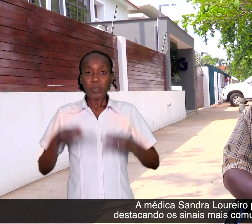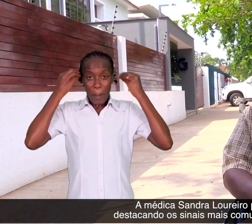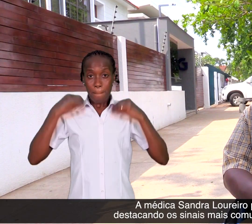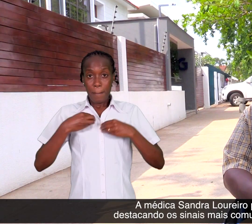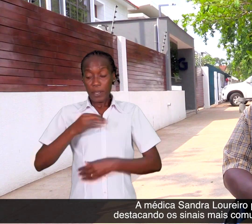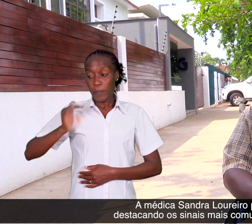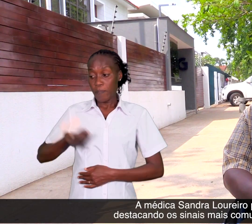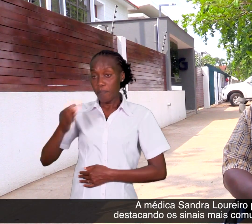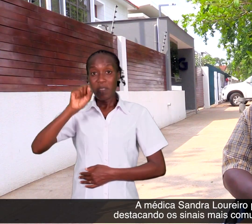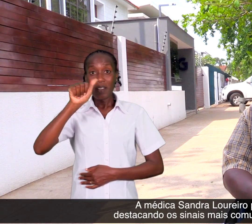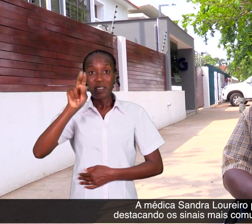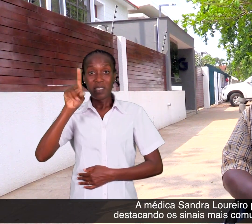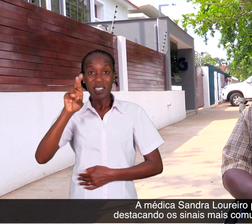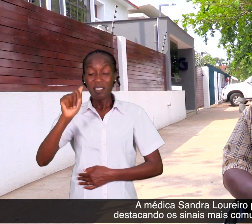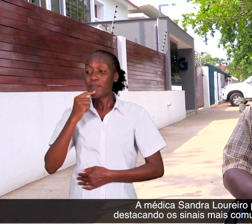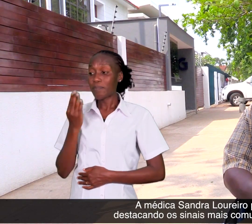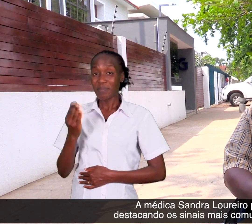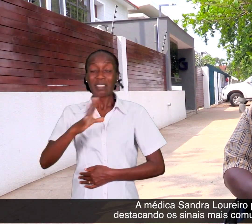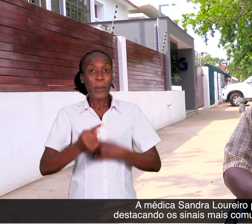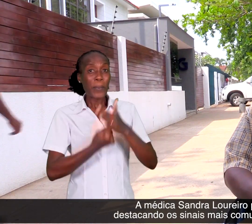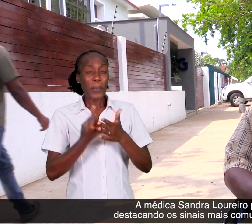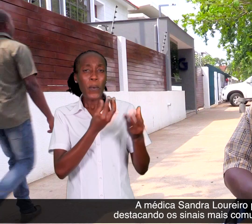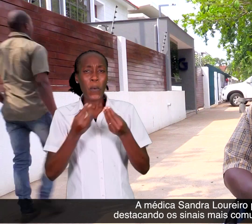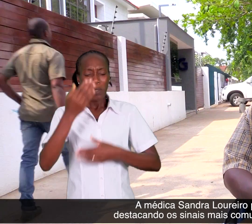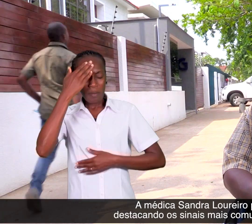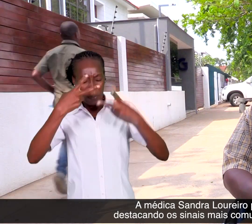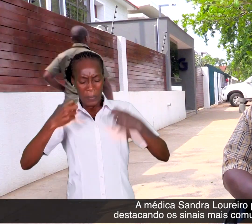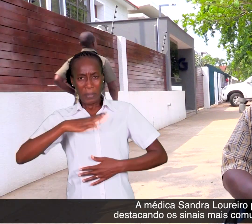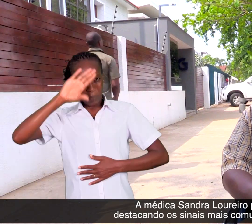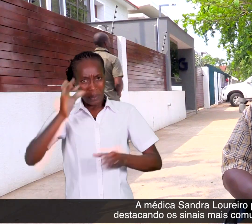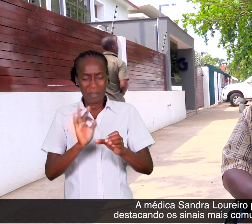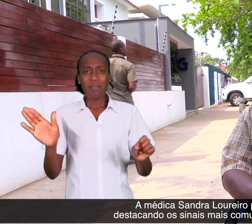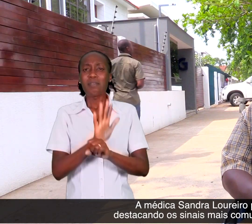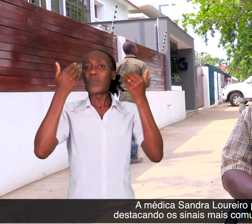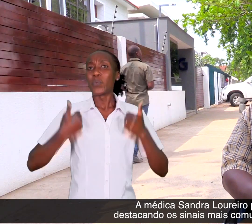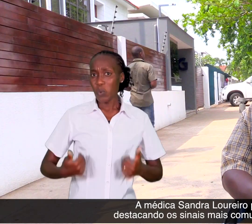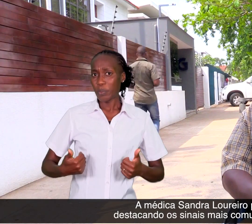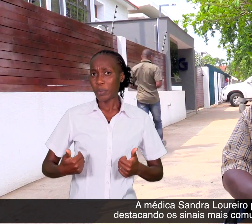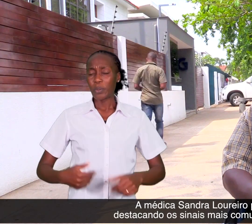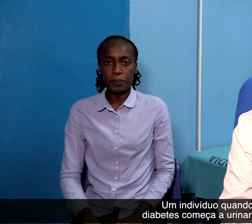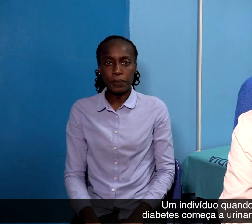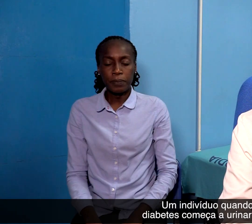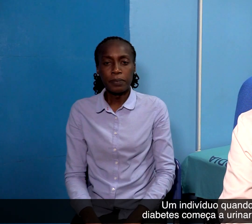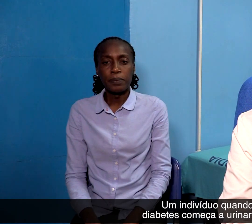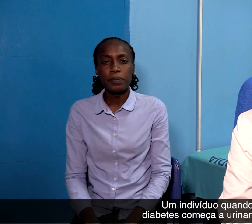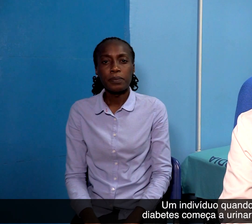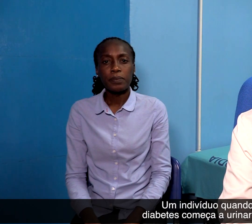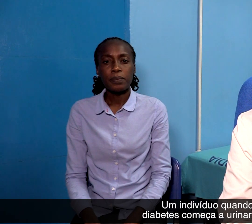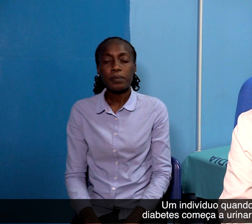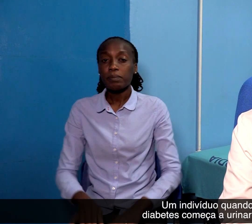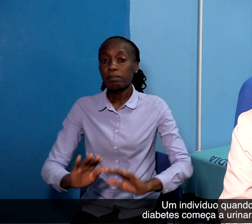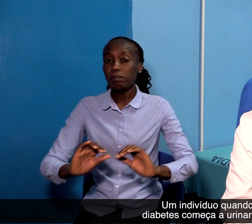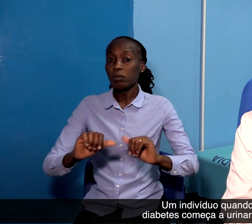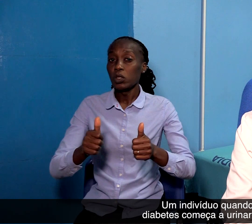A médica Sandra Loureiro prossegue, destacando os sinais mais comuns da diabetes.